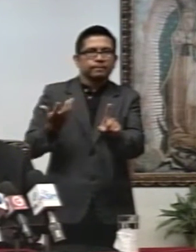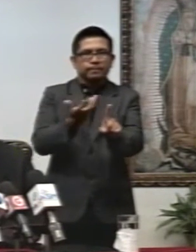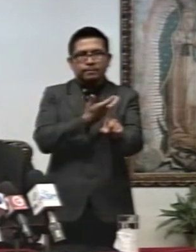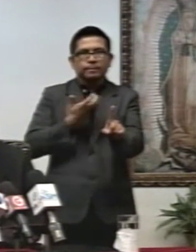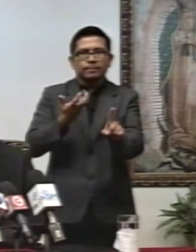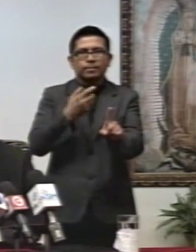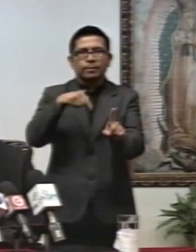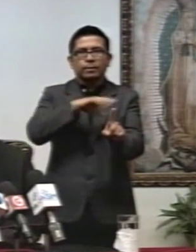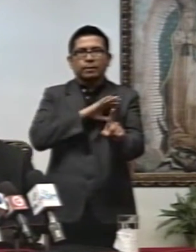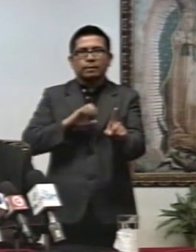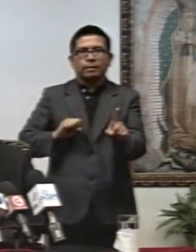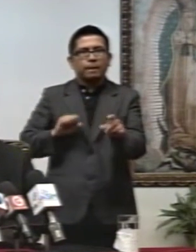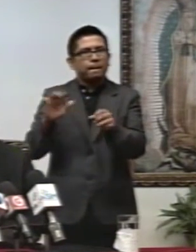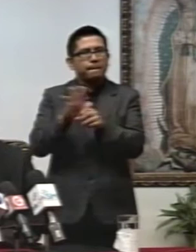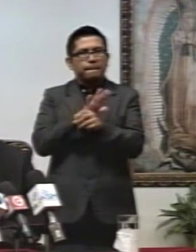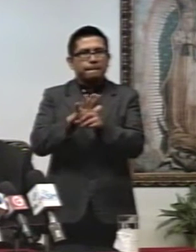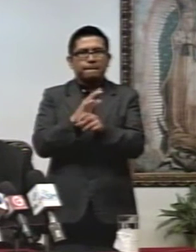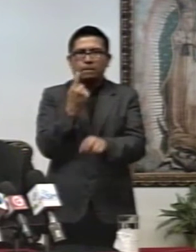sola nación